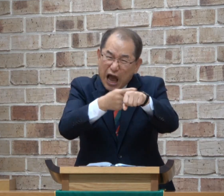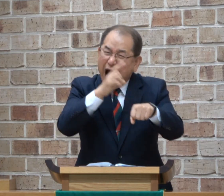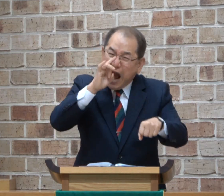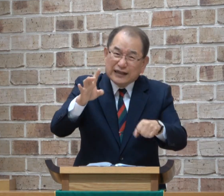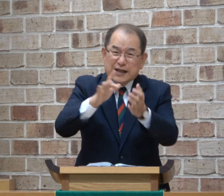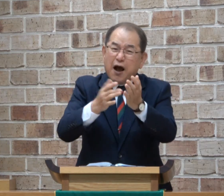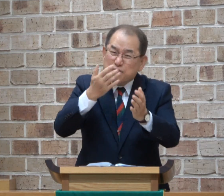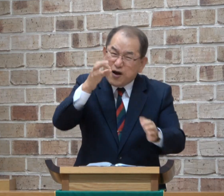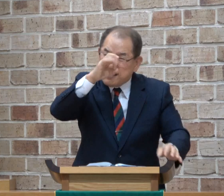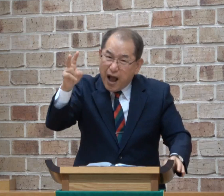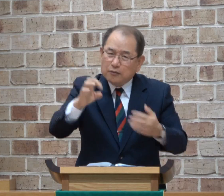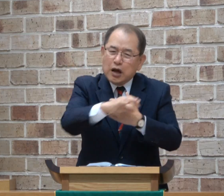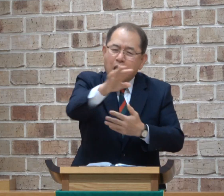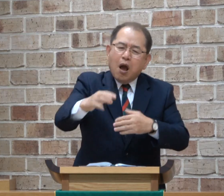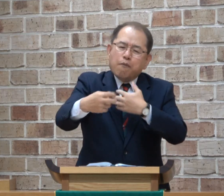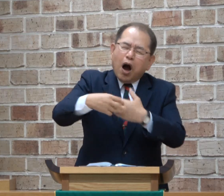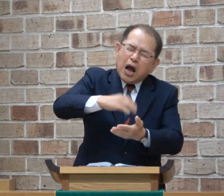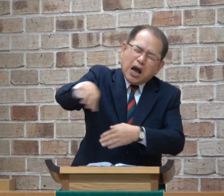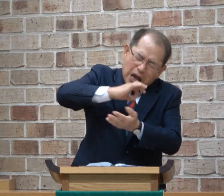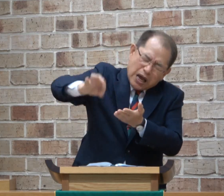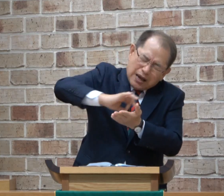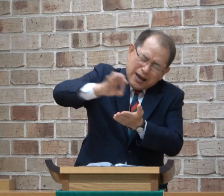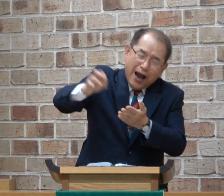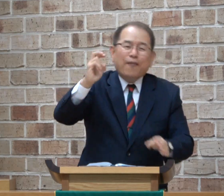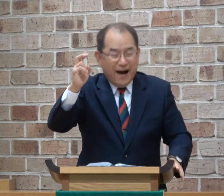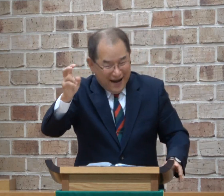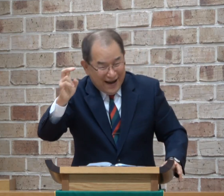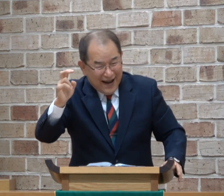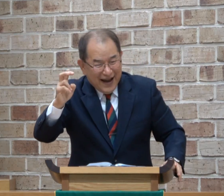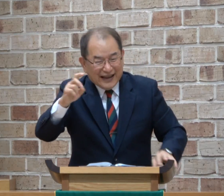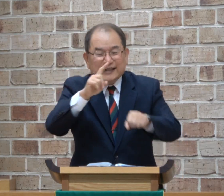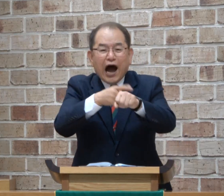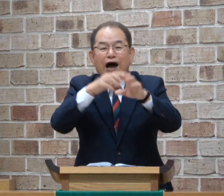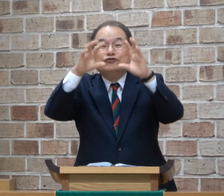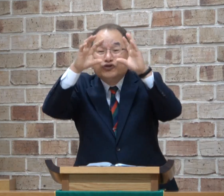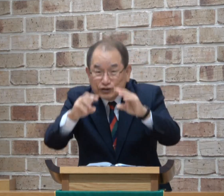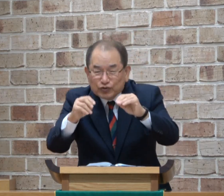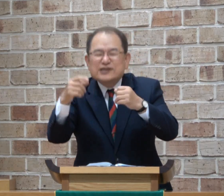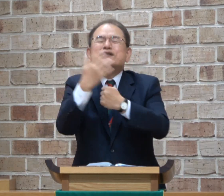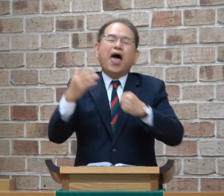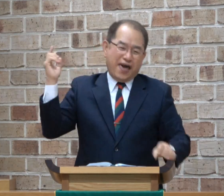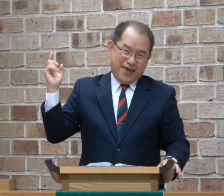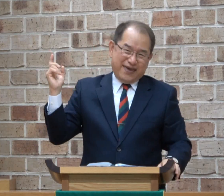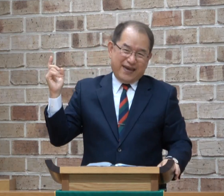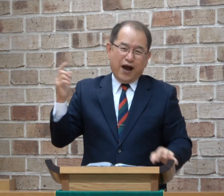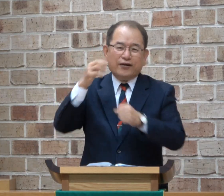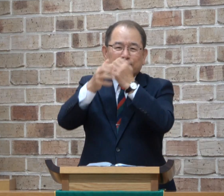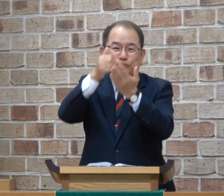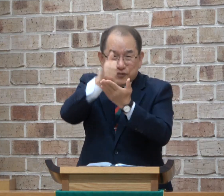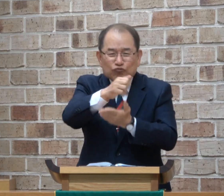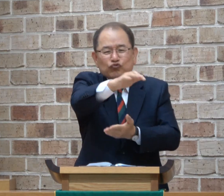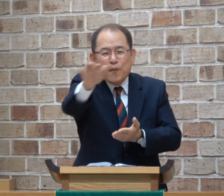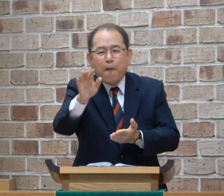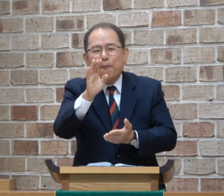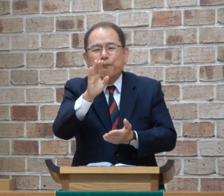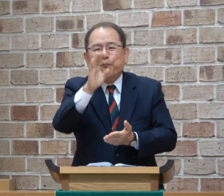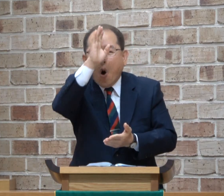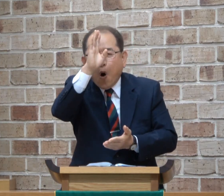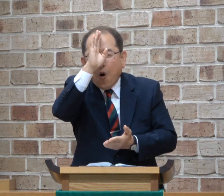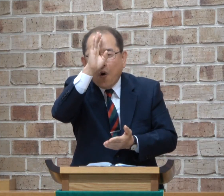우리가 꼭 자연 치유력이 없다면 항상 약을 먹어야 하는데 우리에게 자연 치유력이라는 것이 있어서 또 정말